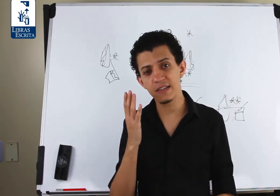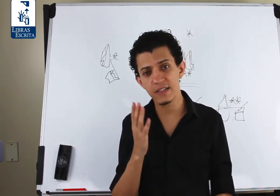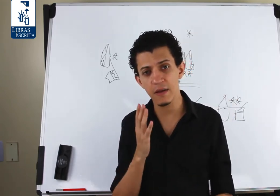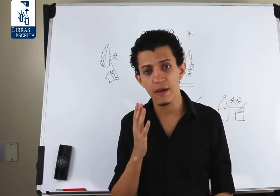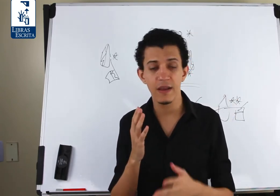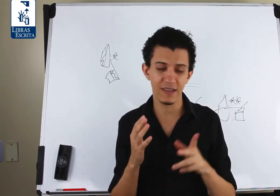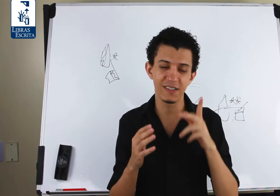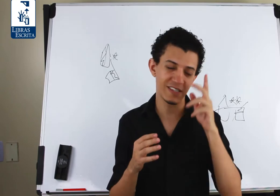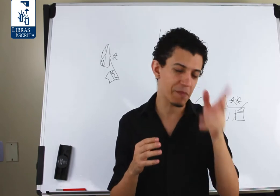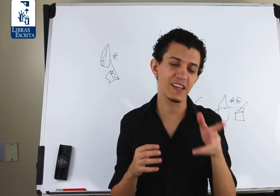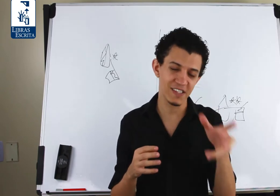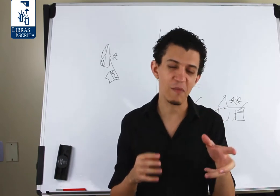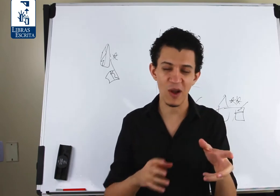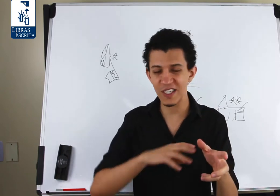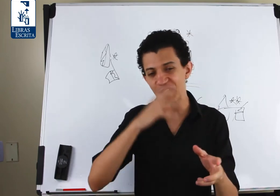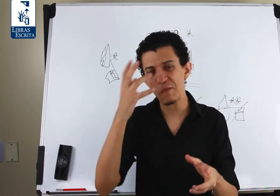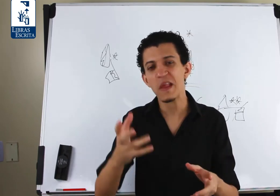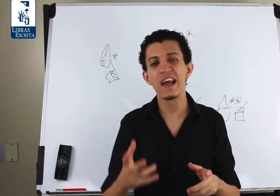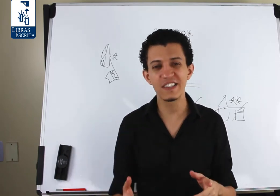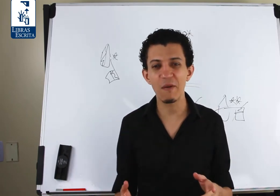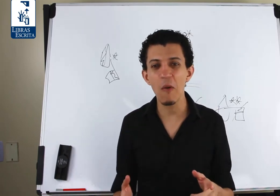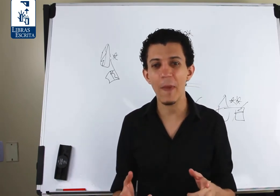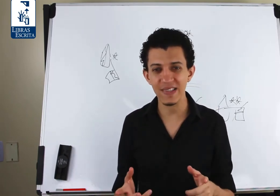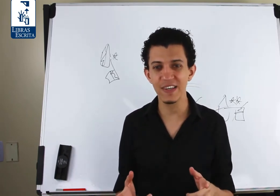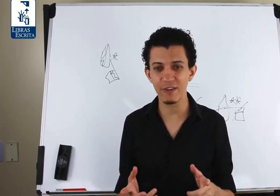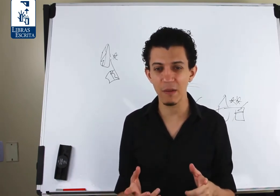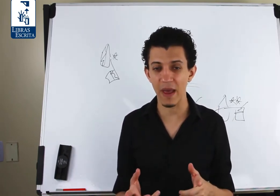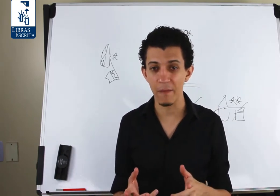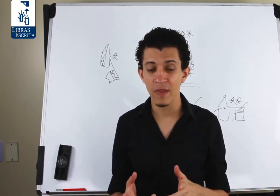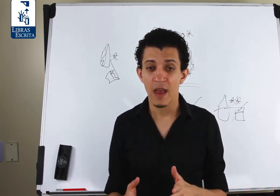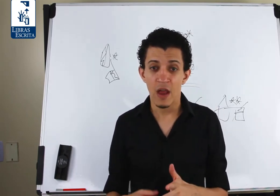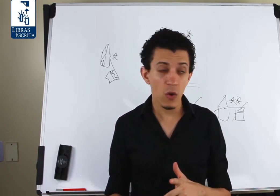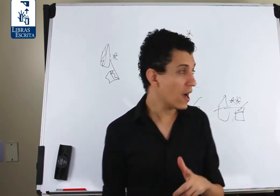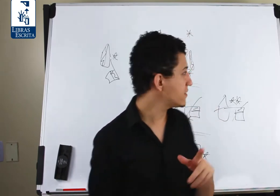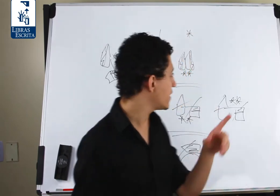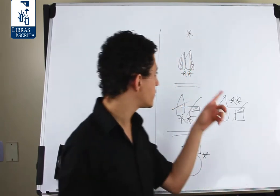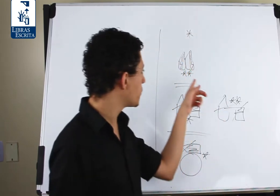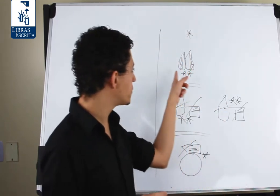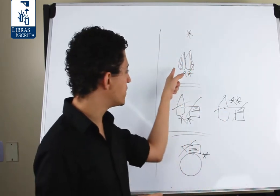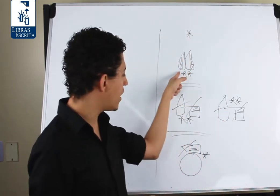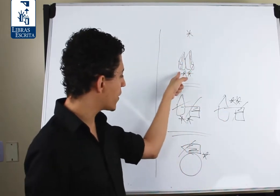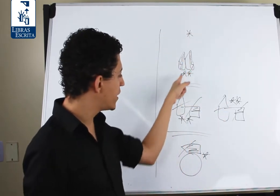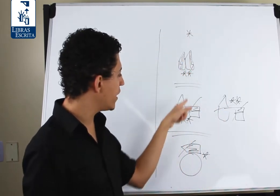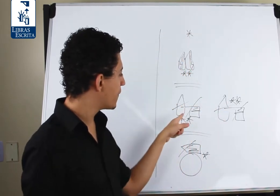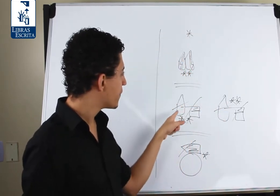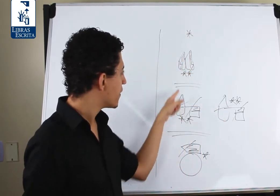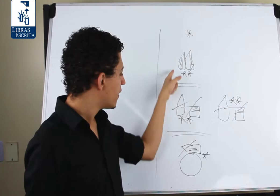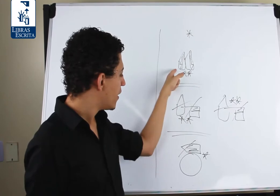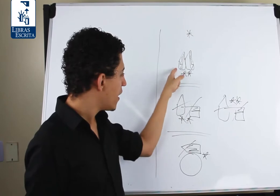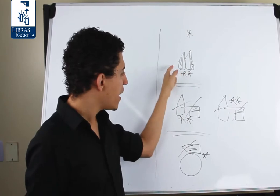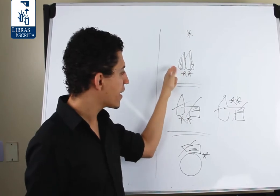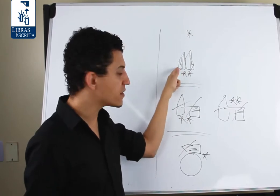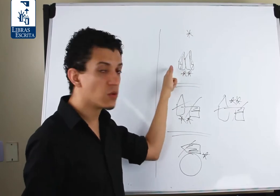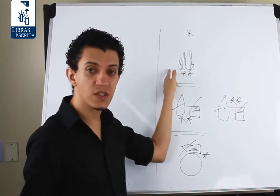existem... E sempre que existe a mão ativa, existe a mão passiva também. No caso desse tipo de sinal aqui, em que as duas